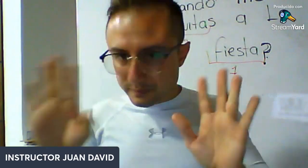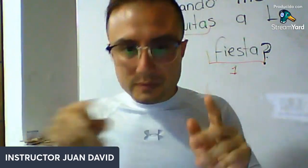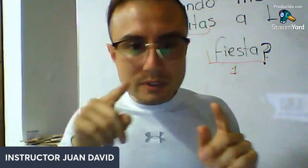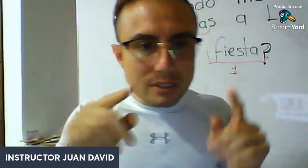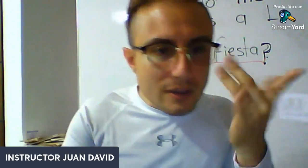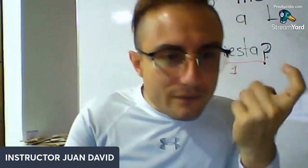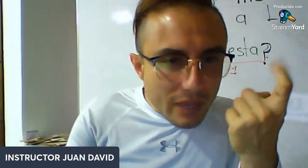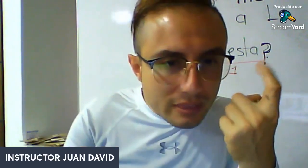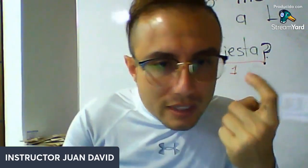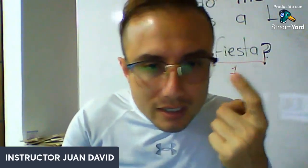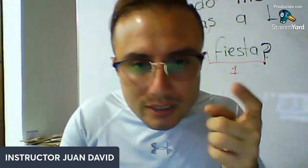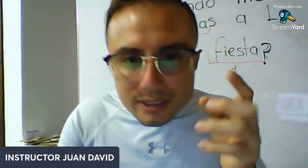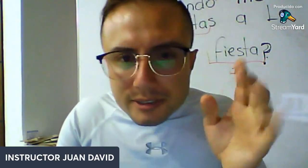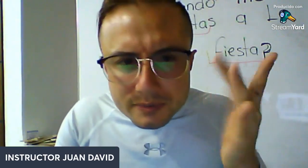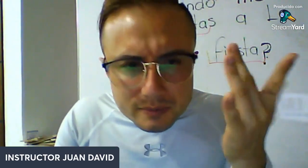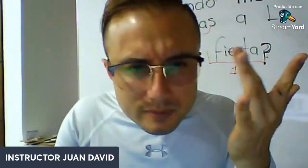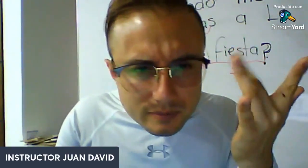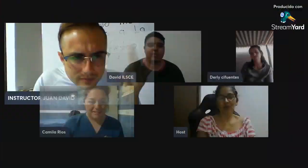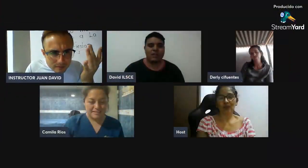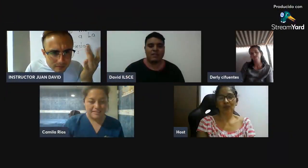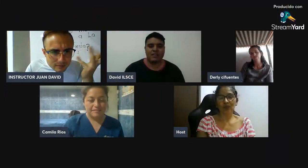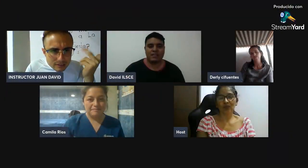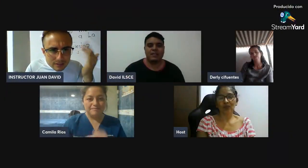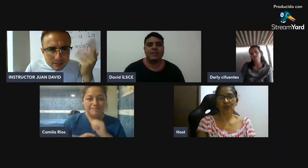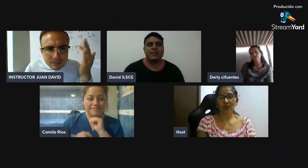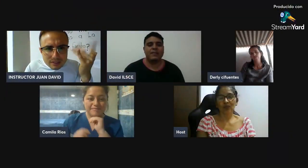estaban en cola ya no están entonces voy a dar otra frase